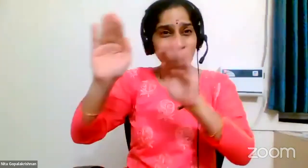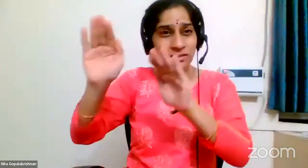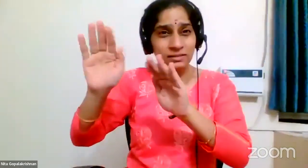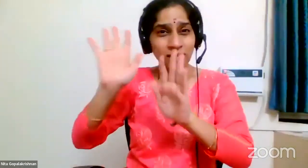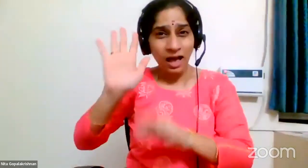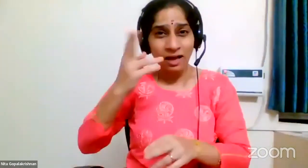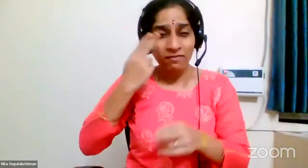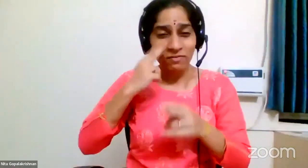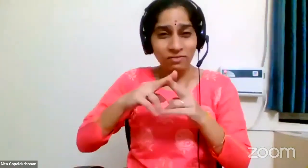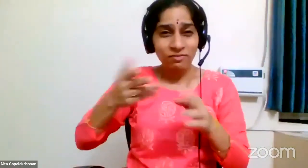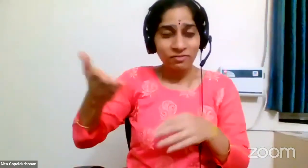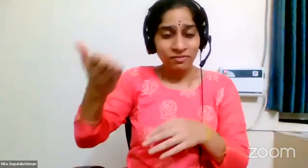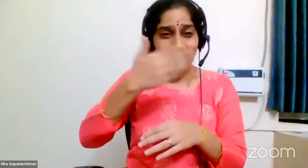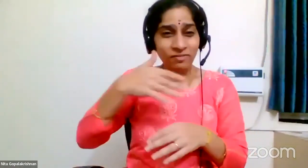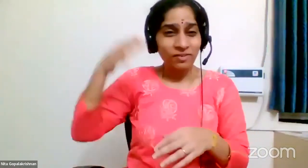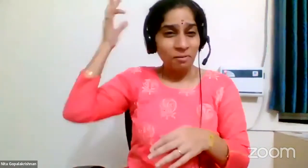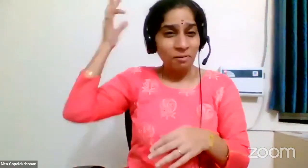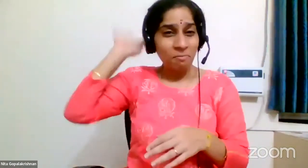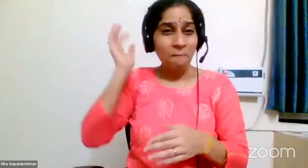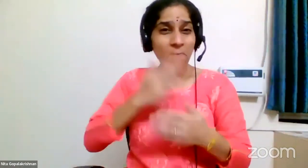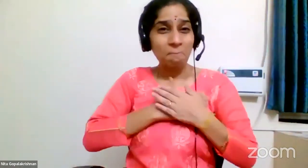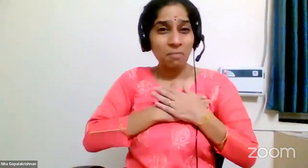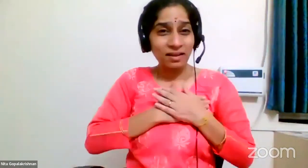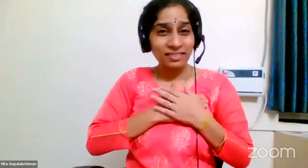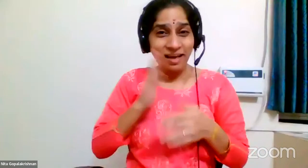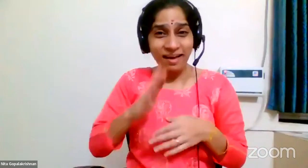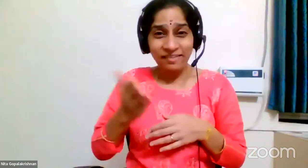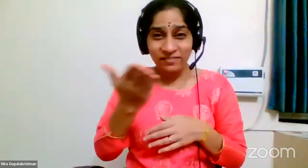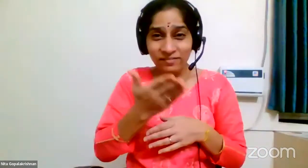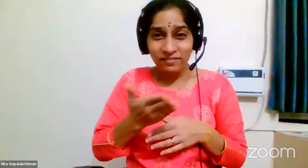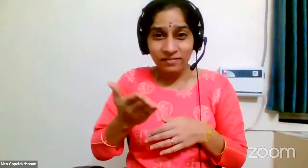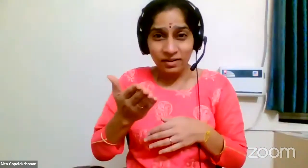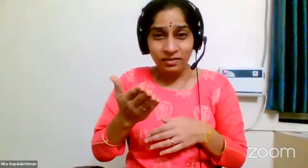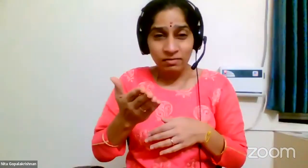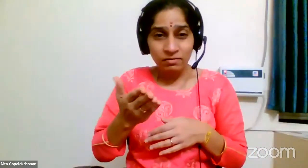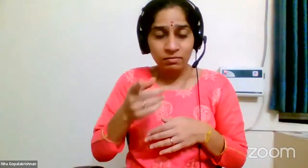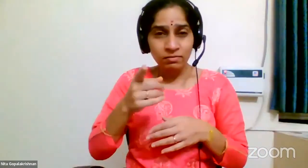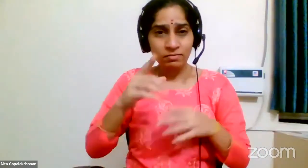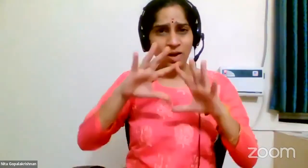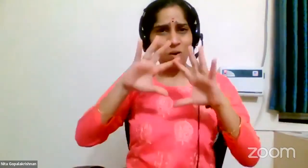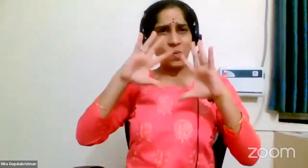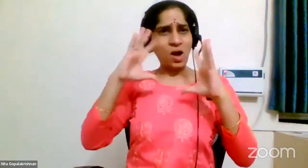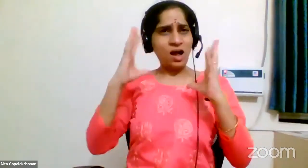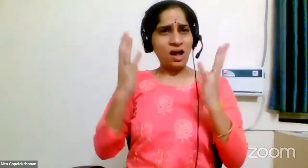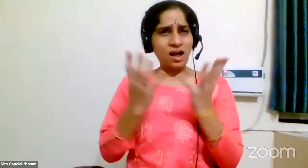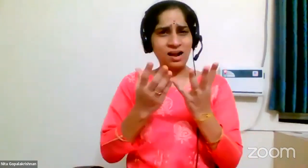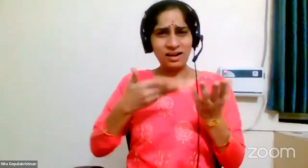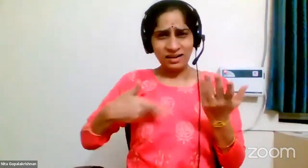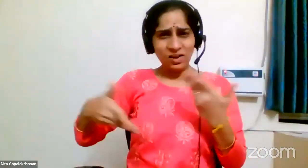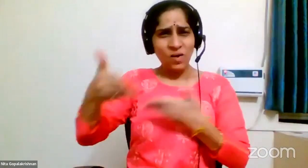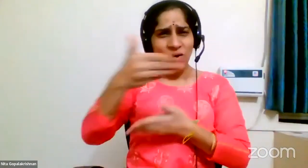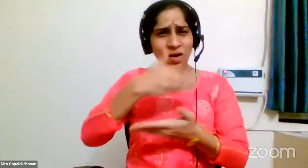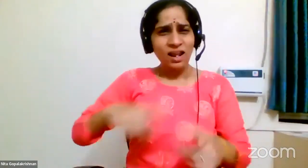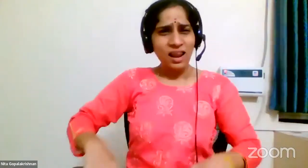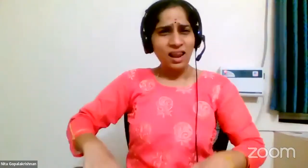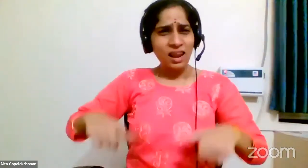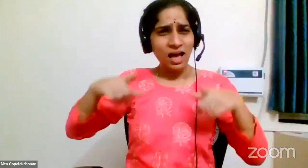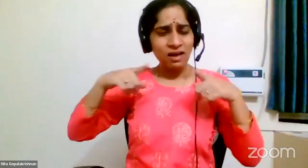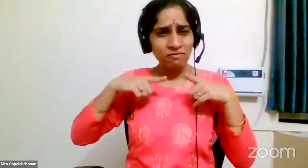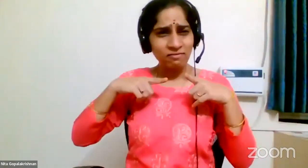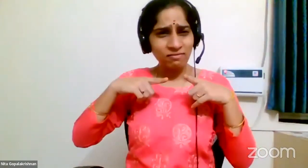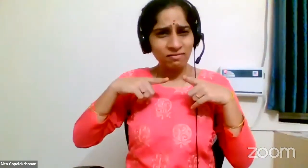ये जो संसार सागर है, इसको पार करने में कितना समय लगेगा उसे। बहुत बहुत शीघ्र